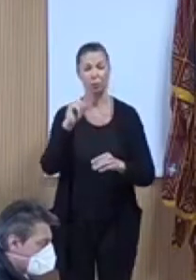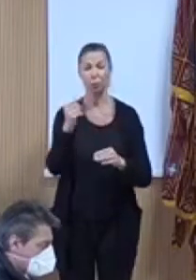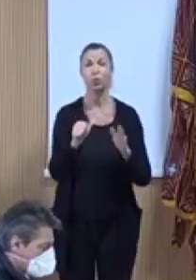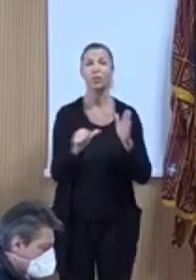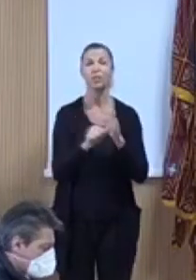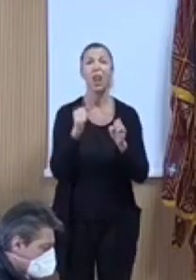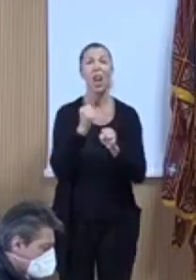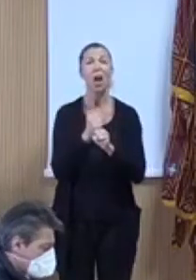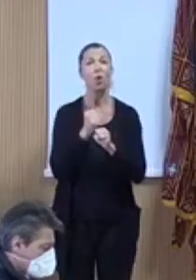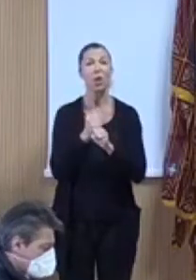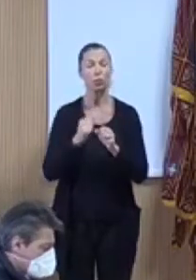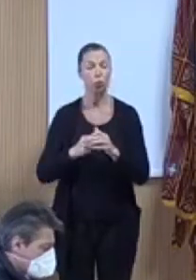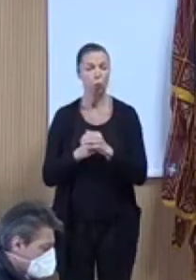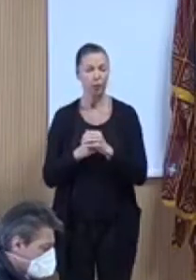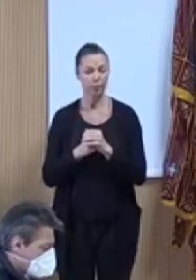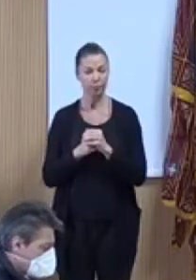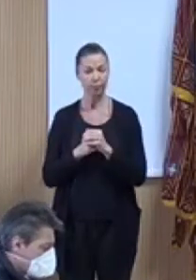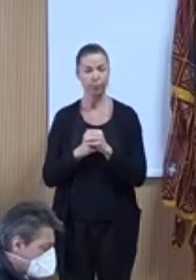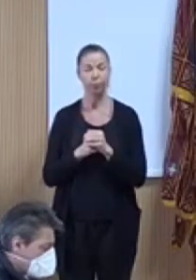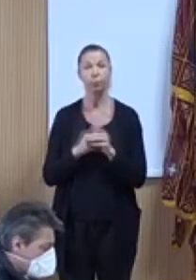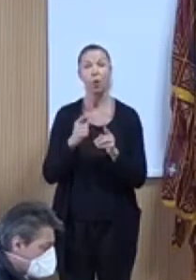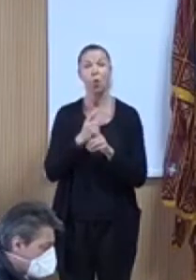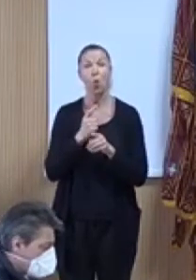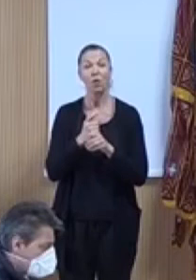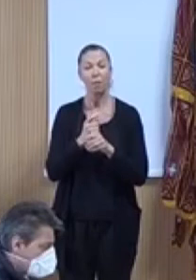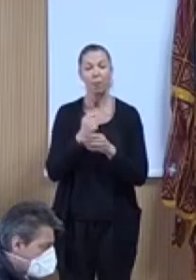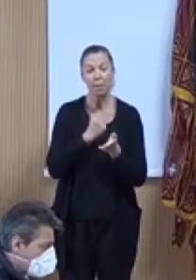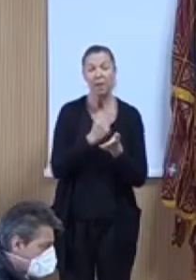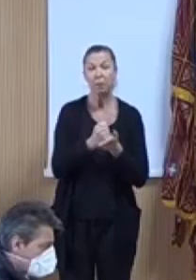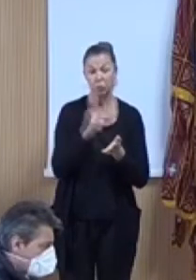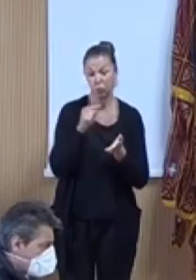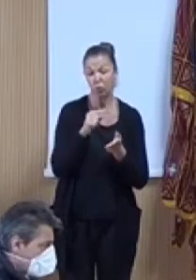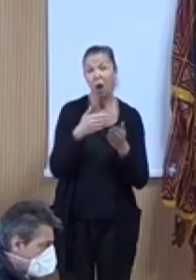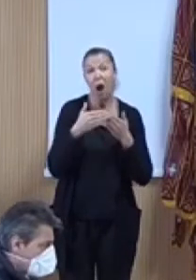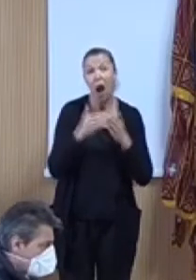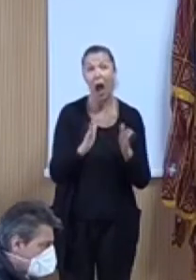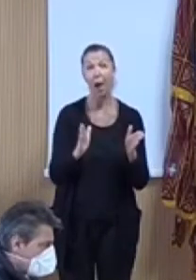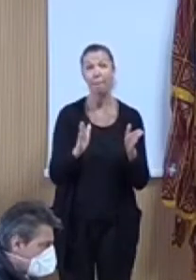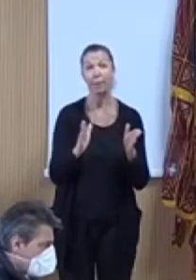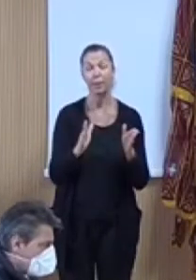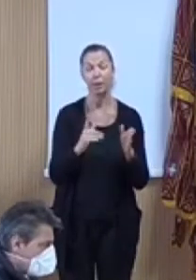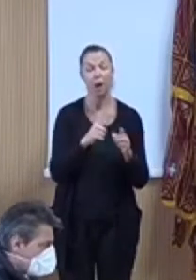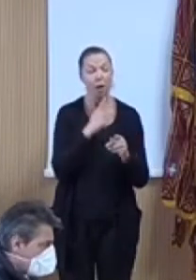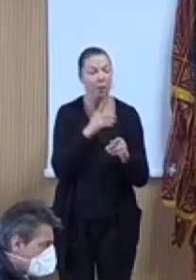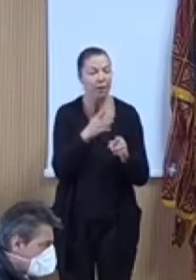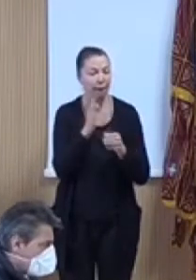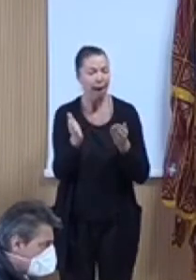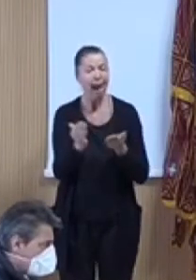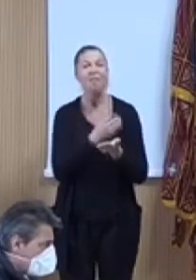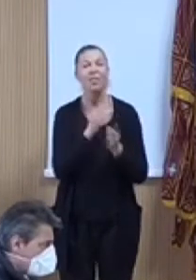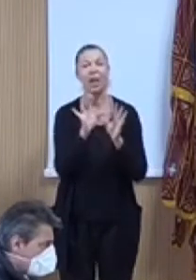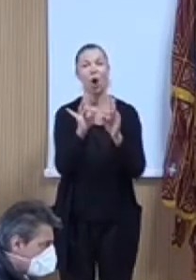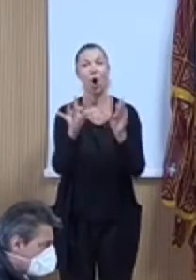dovrebbe essere permesso di aprire perché se il concetto è quello di limitare il contagio le misure i protocolli